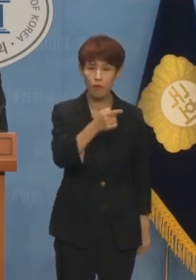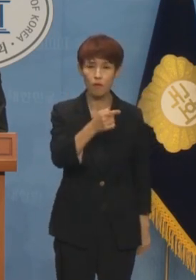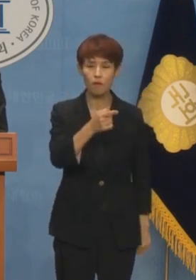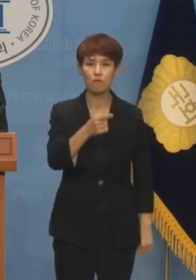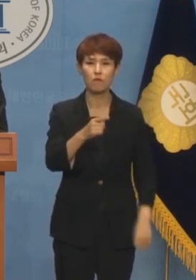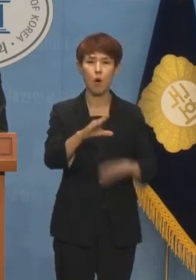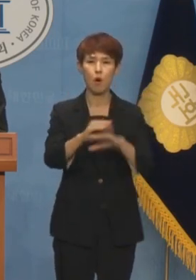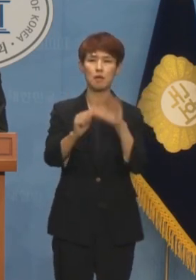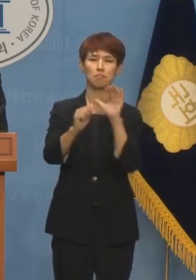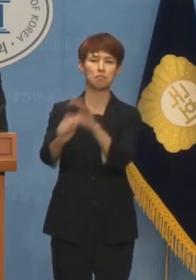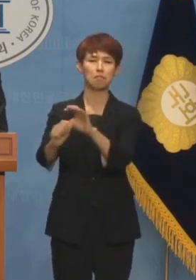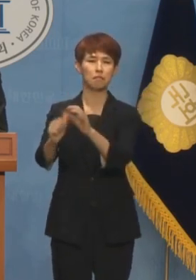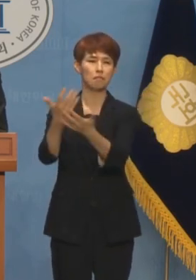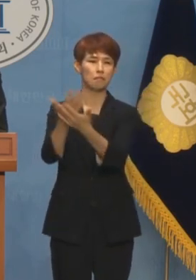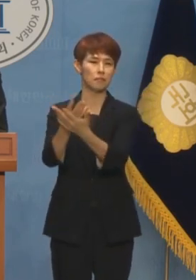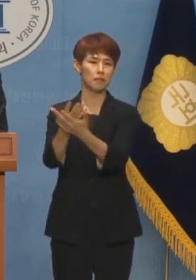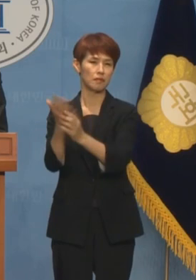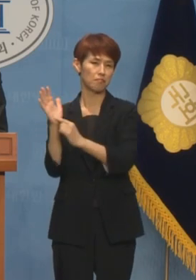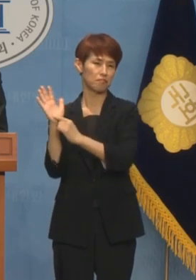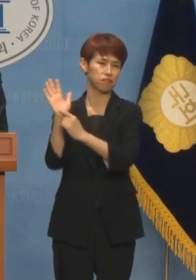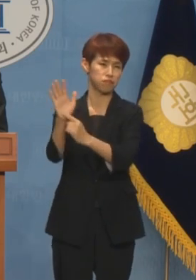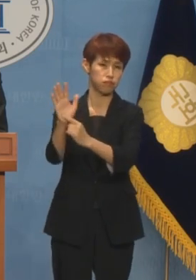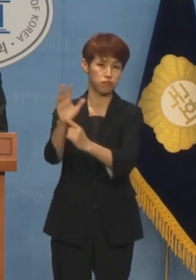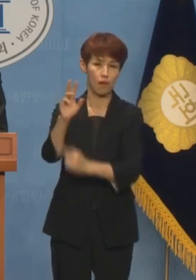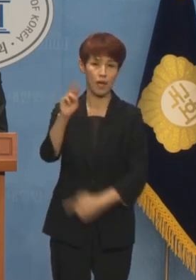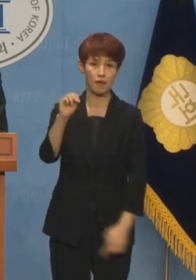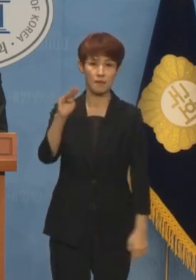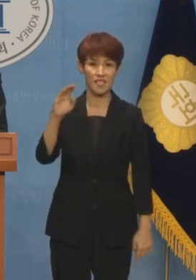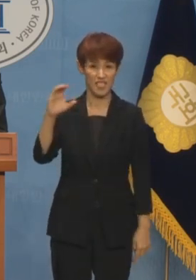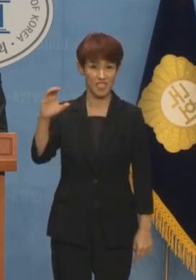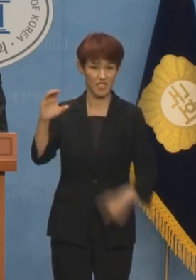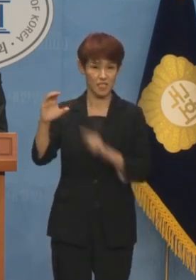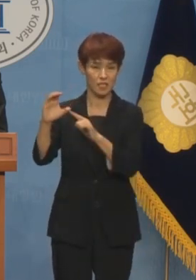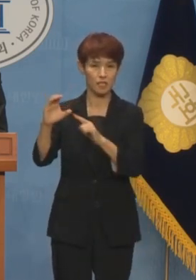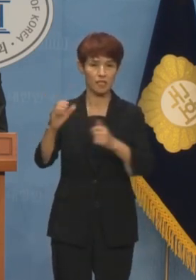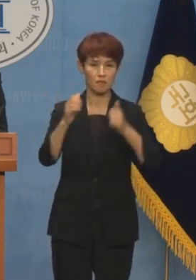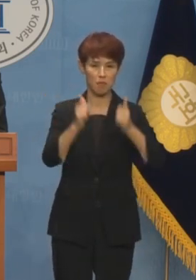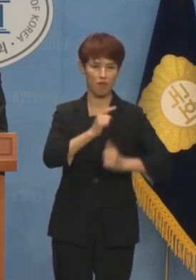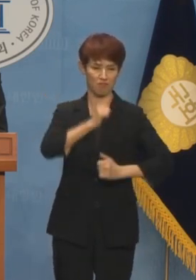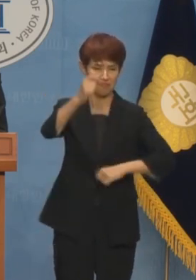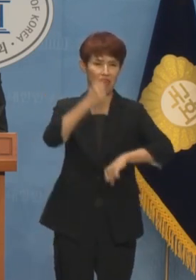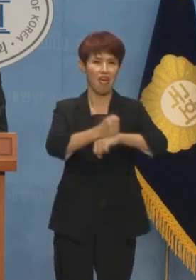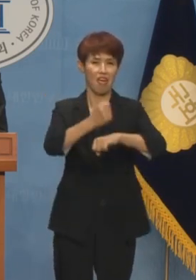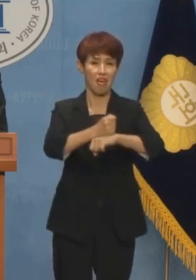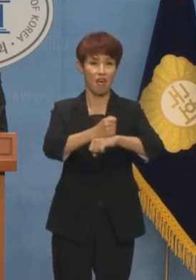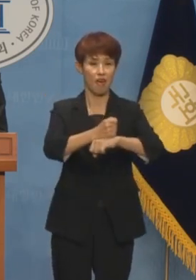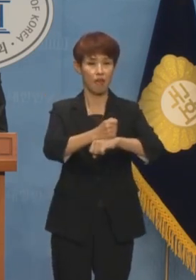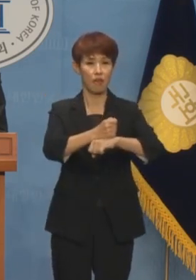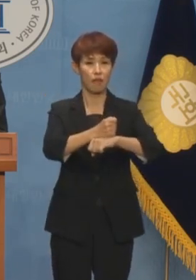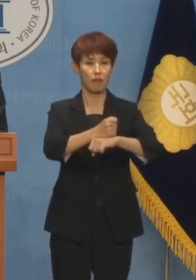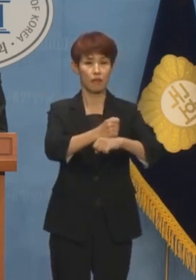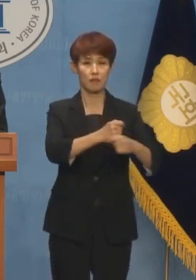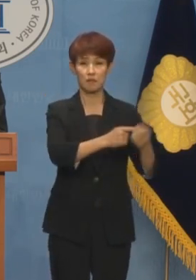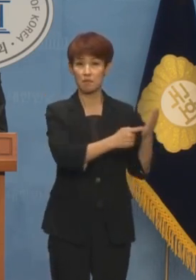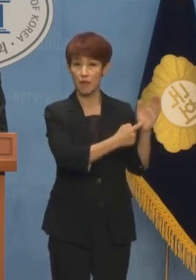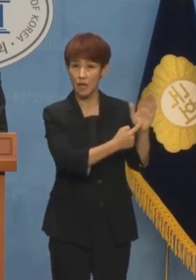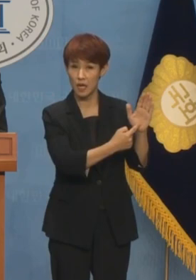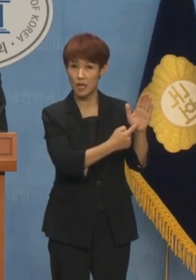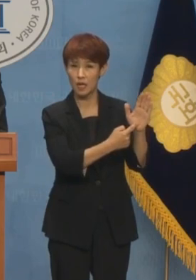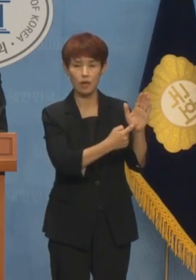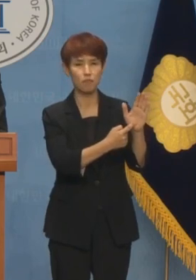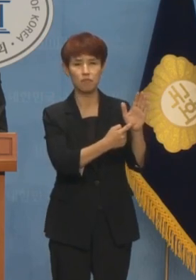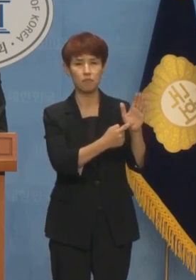언론 장악 문건을 보도한 MBC에 대해 법적 조치를 운운하던 KBS가